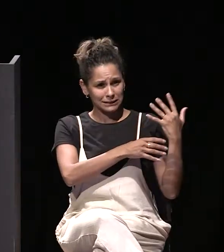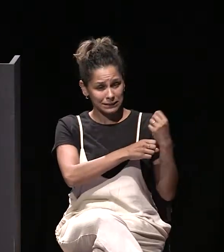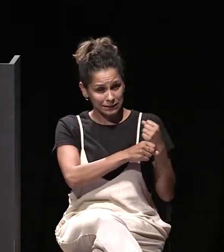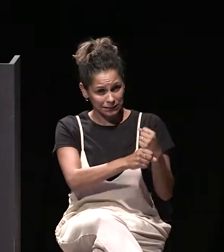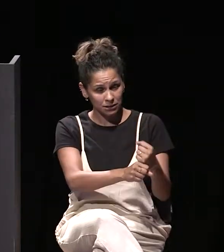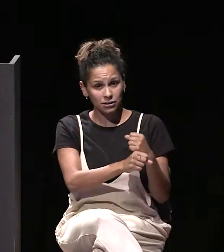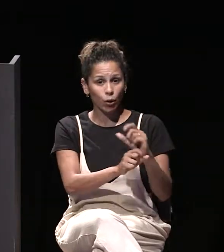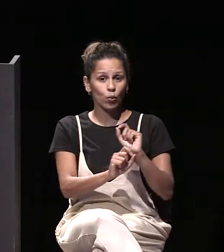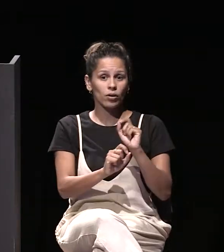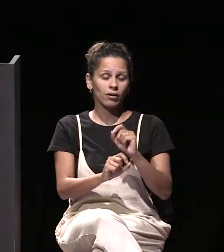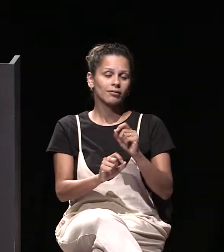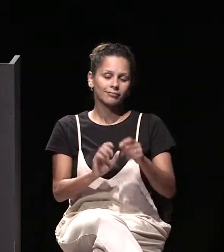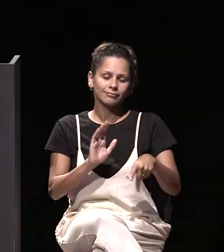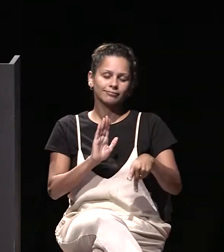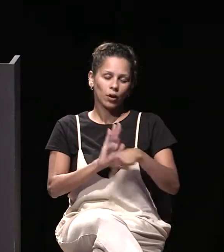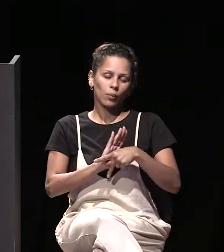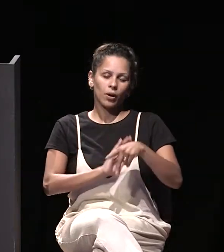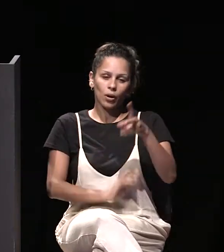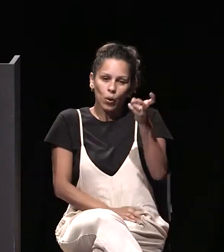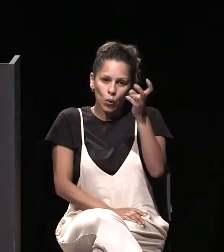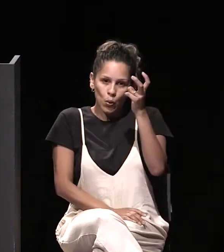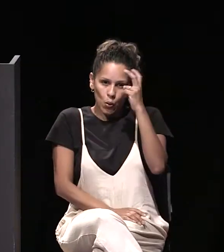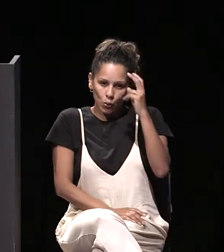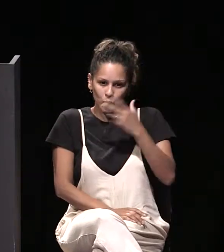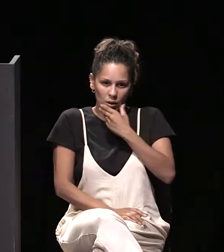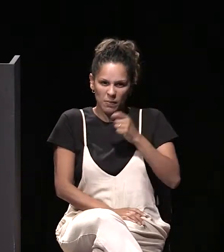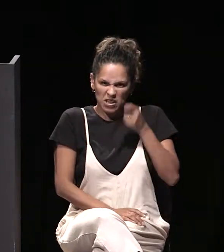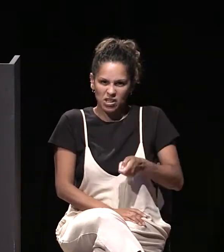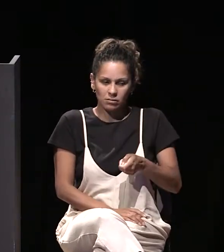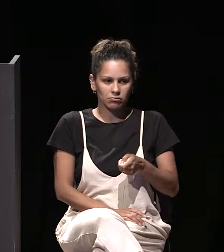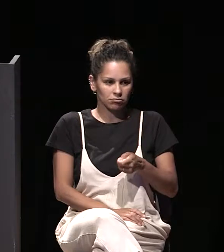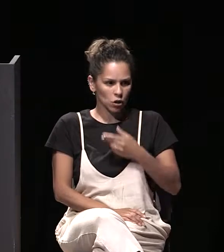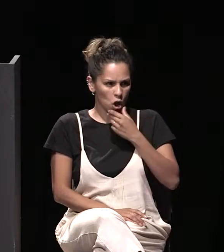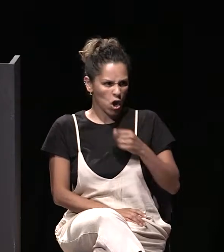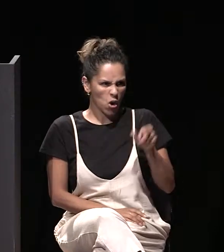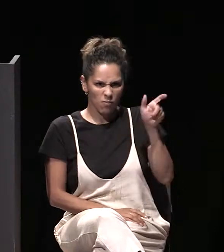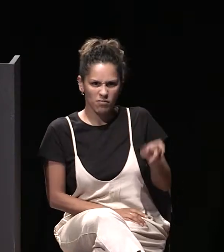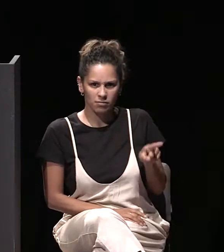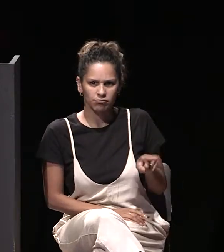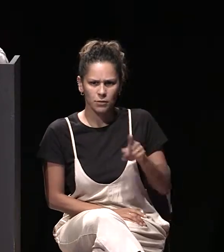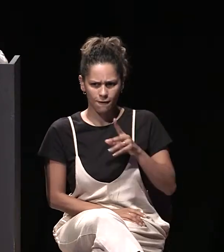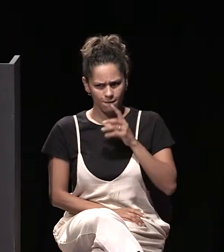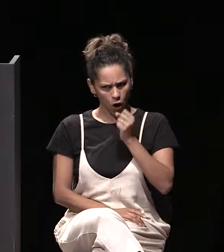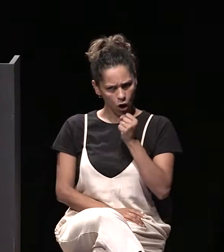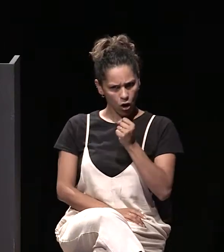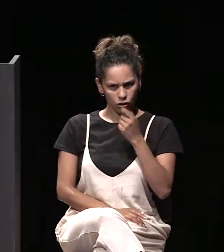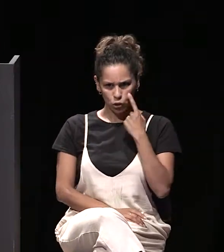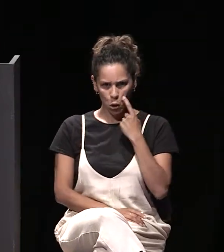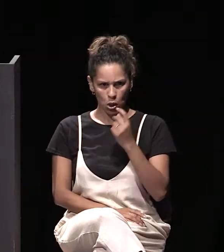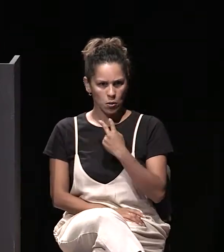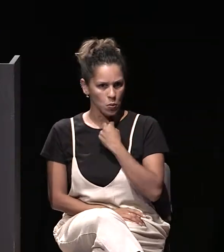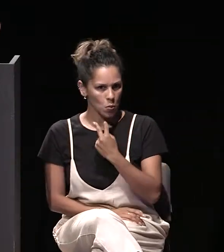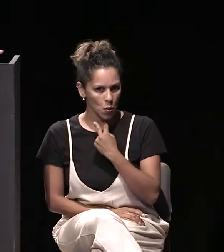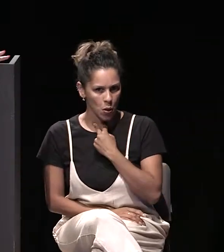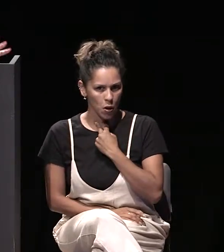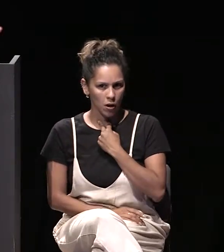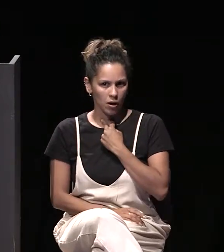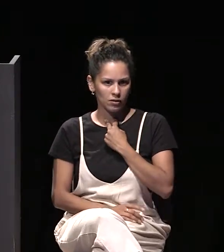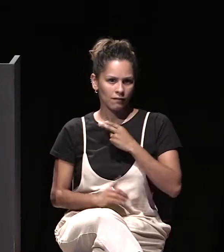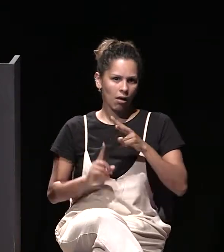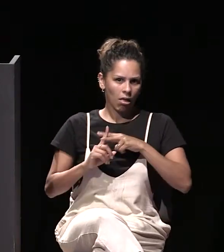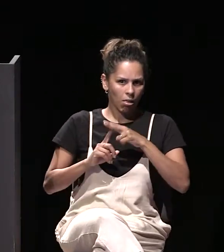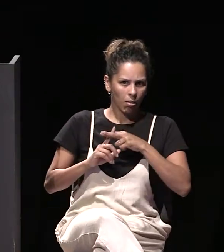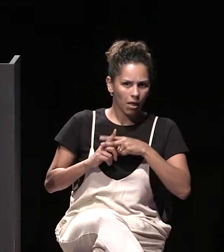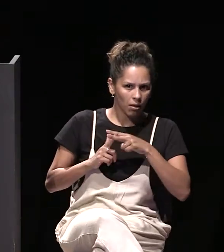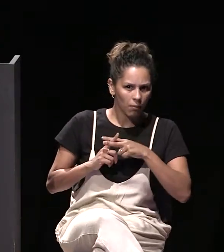machista. Homem tem que ser forte, homem não chora. Cuidado, se o homem vai masturbar, vai sair pelo na mão. Menino